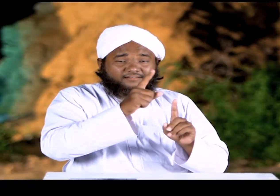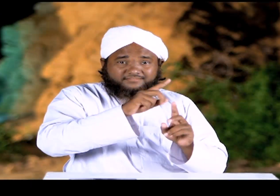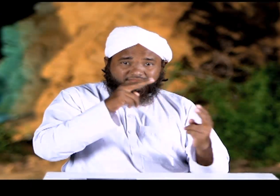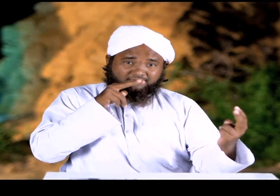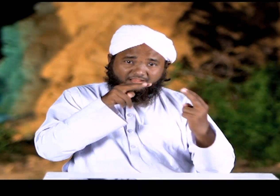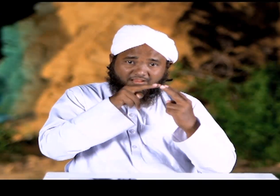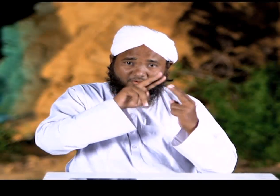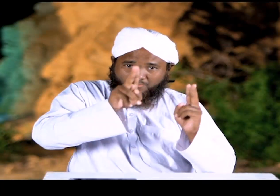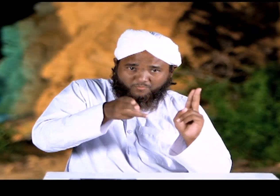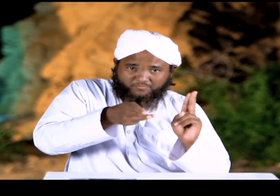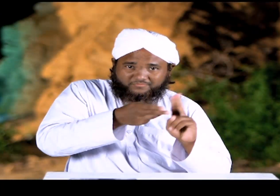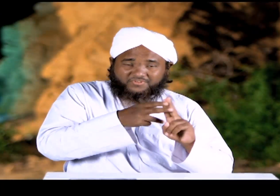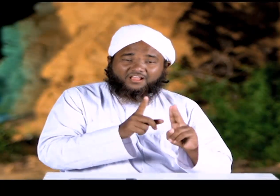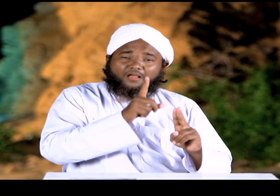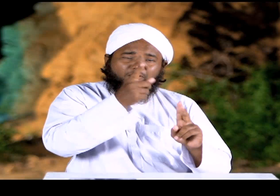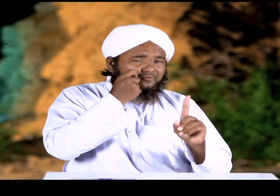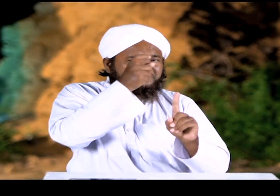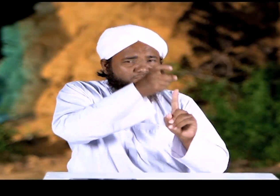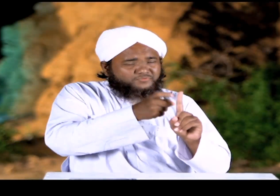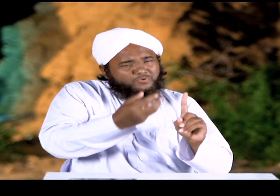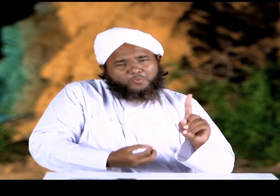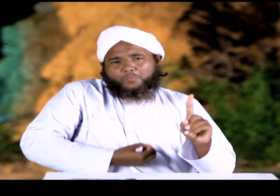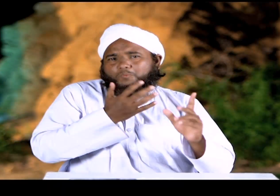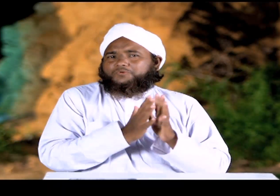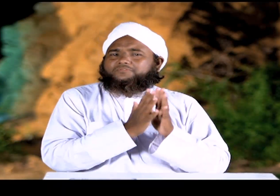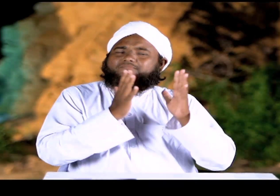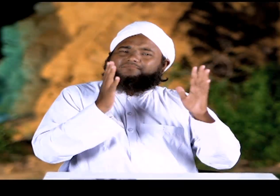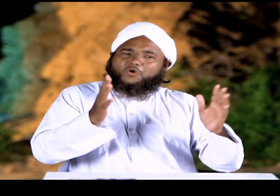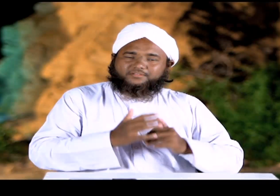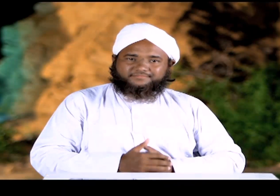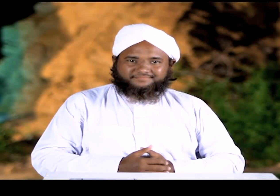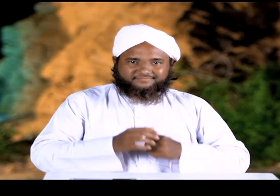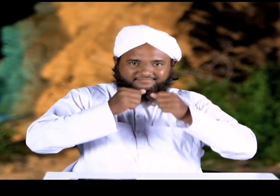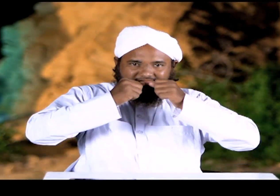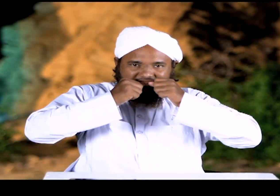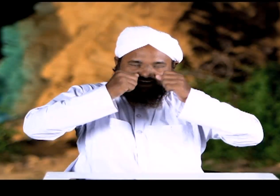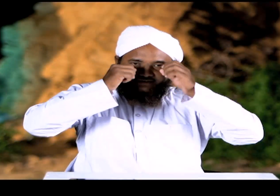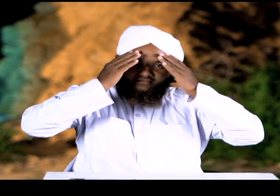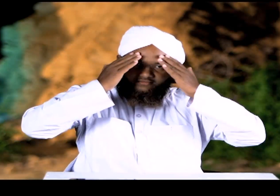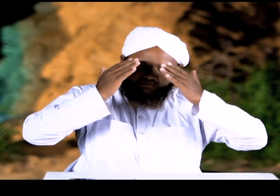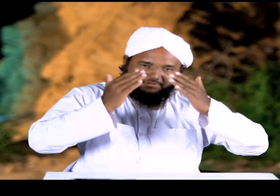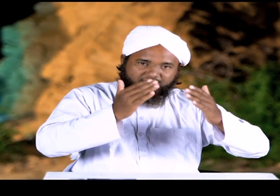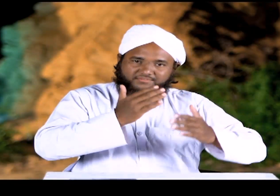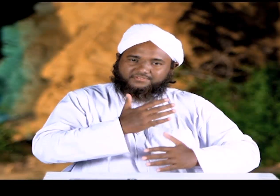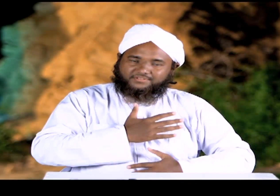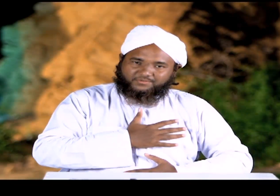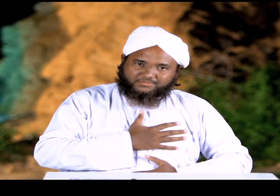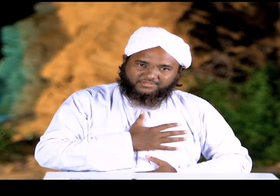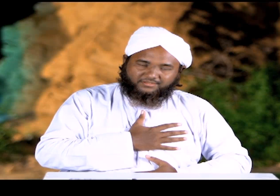سے ملاقات کرے گا تو اللہ پاک اس سے راضی ہوگا۔ صلو علی الحبیب صلی